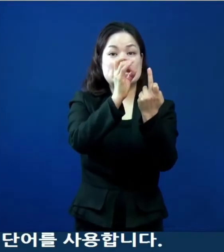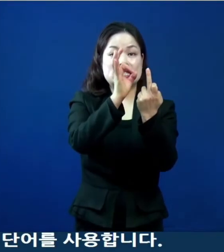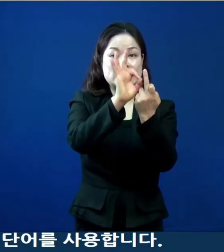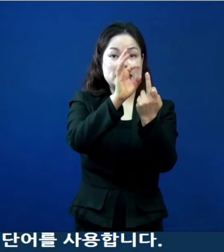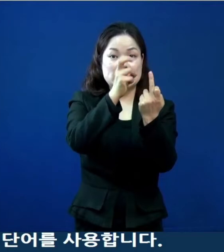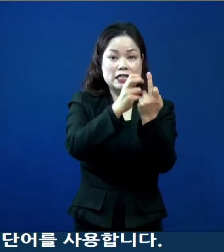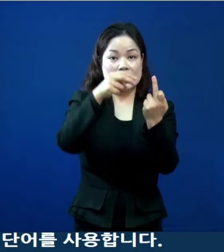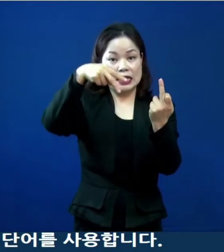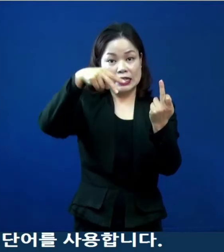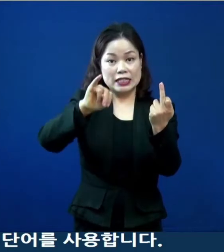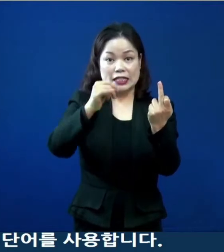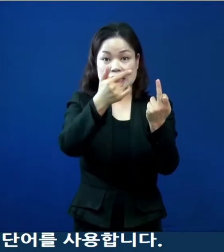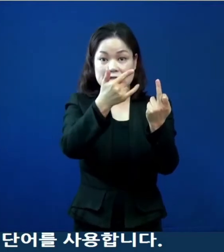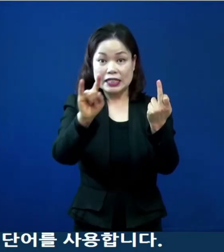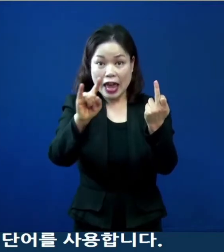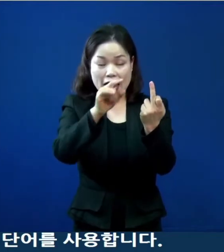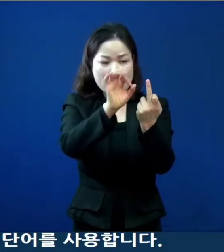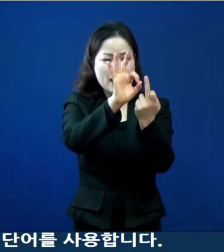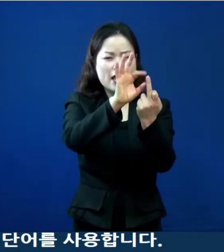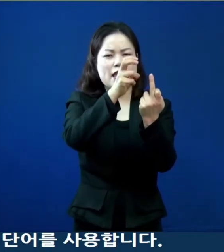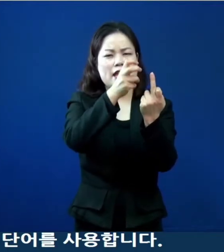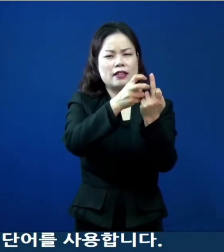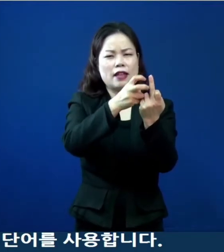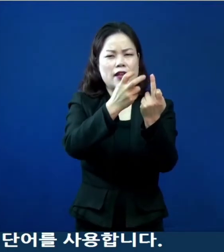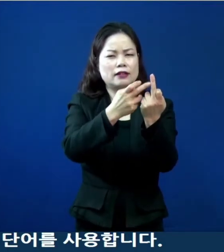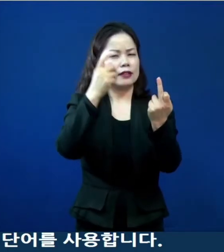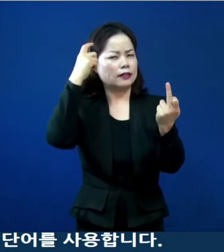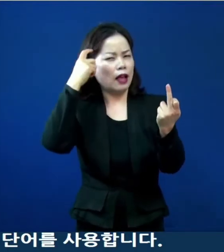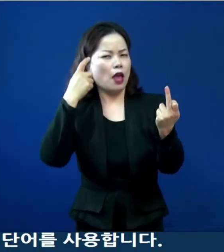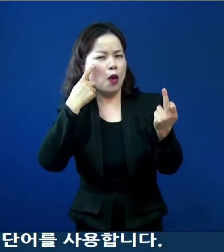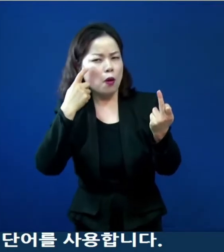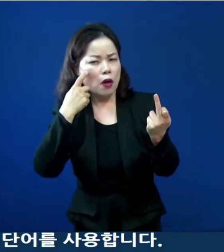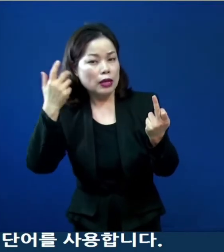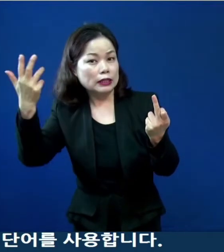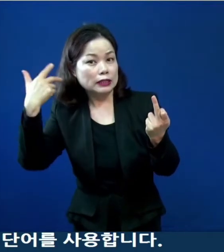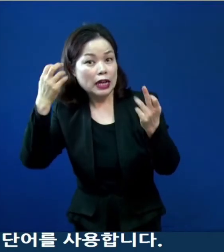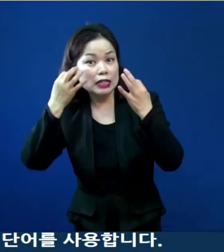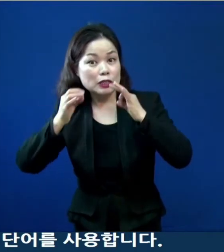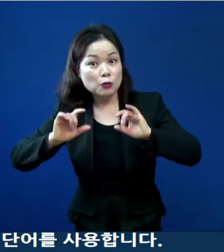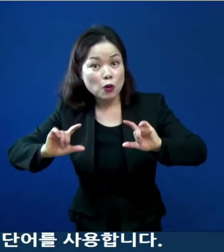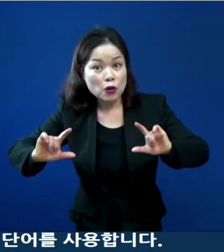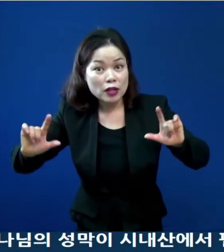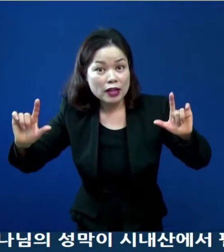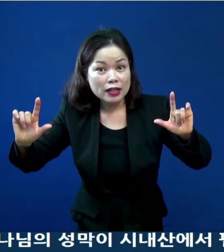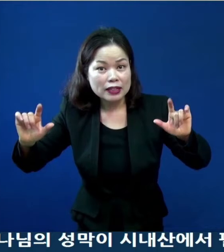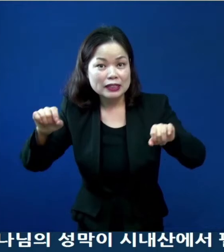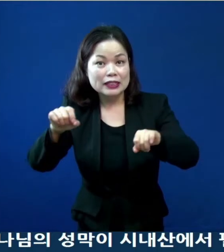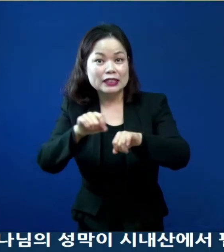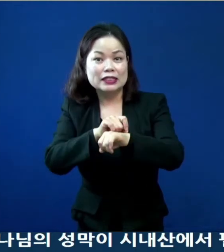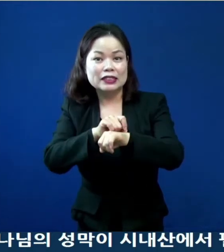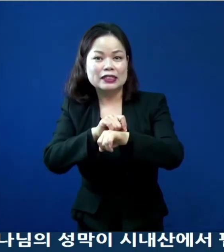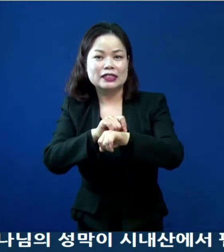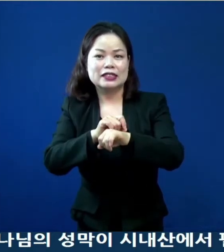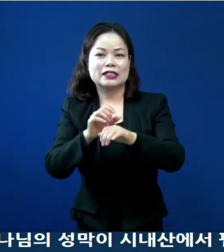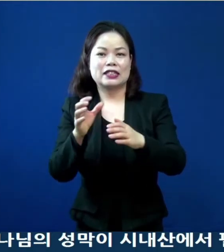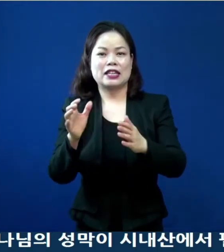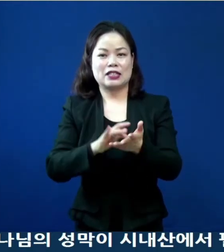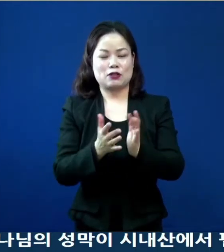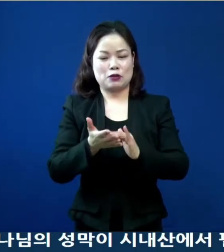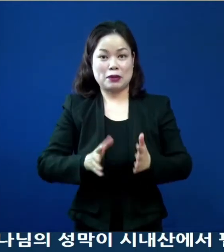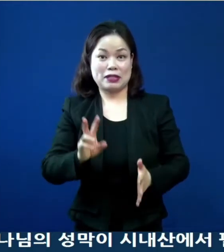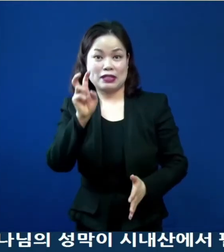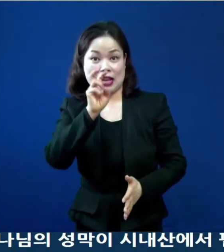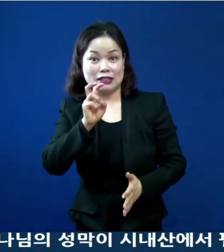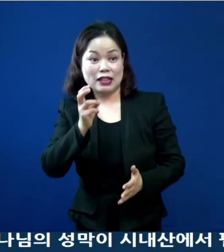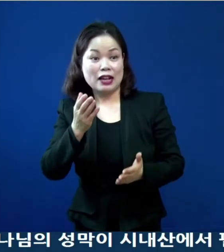더 우리가 연상해 보셔야 됩니다. 지난 금요일 특별 성탄 찬양 예배 때에도